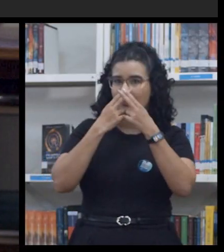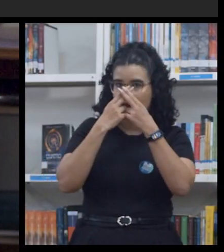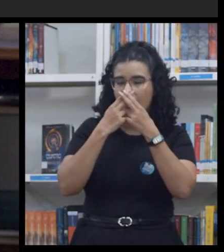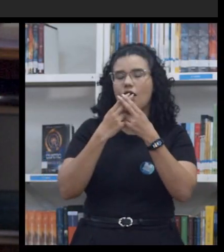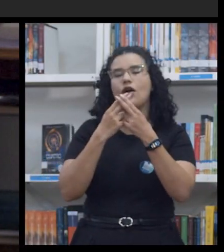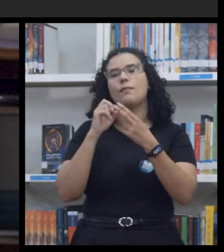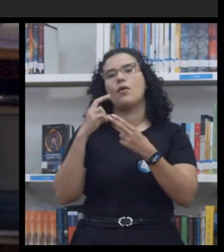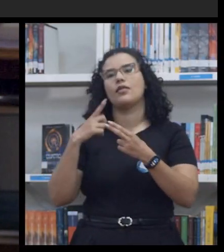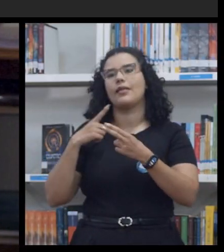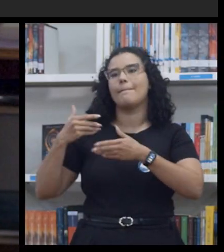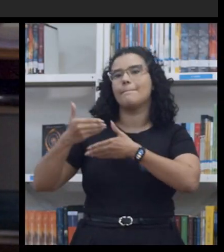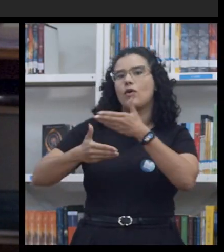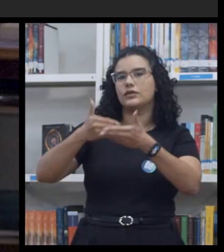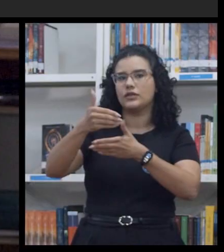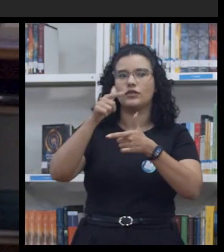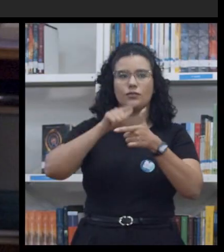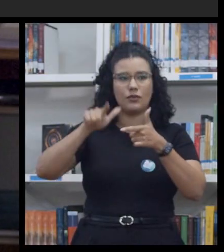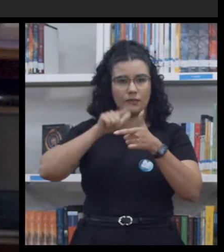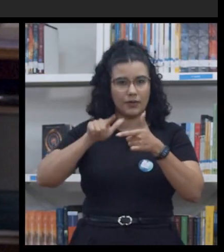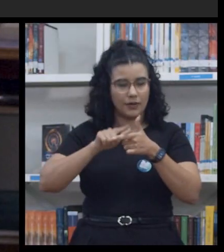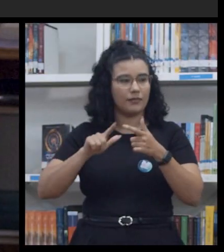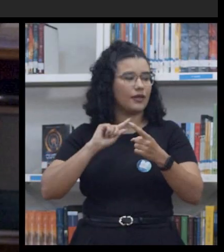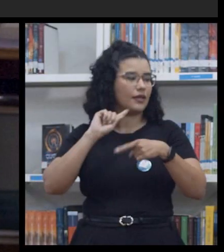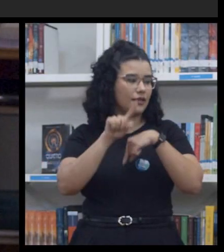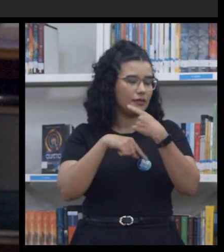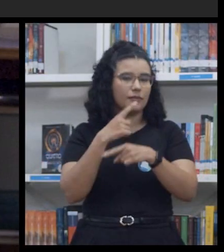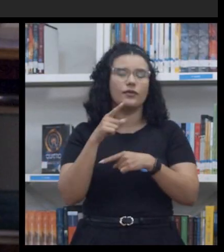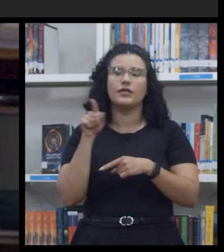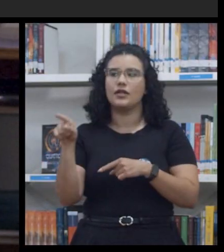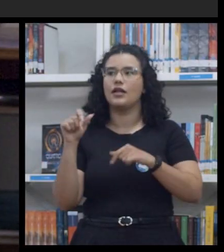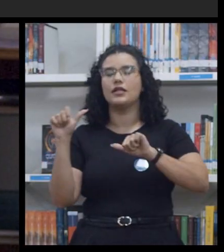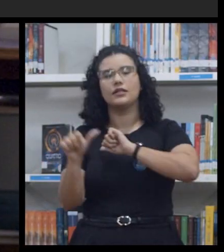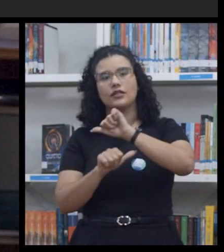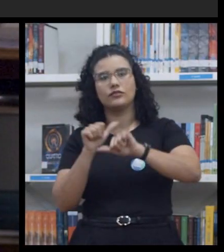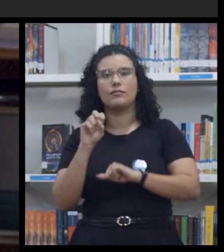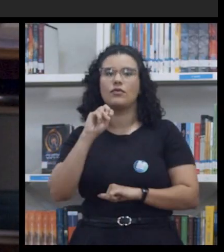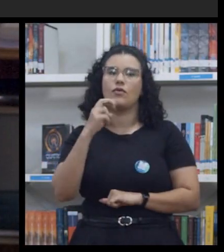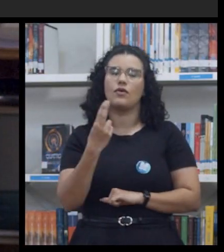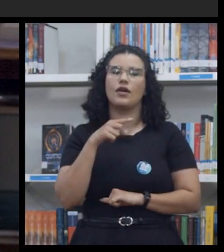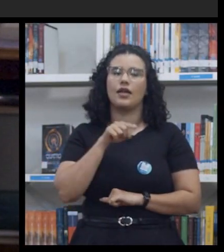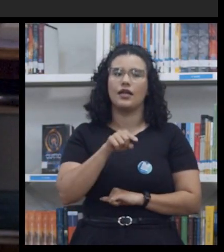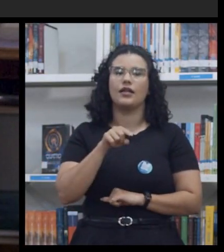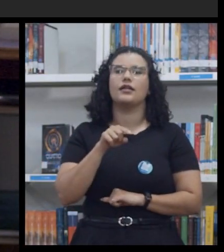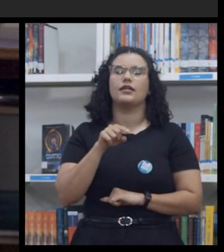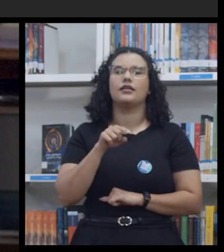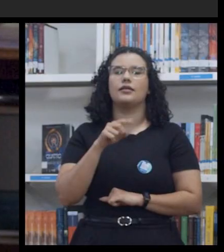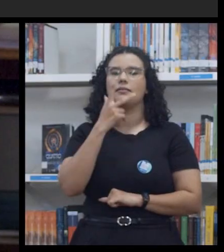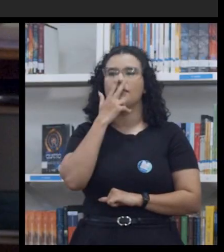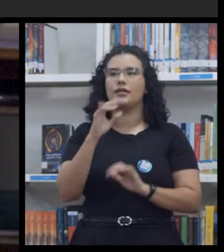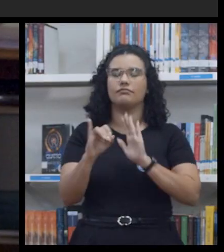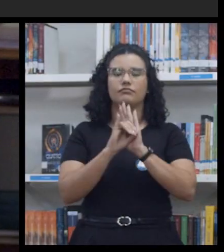um processo de problema e depois ou eles se transformam ou eles se